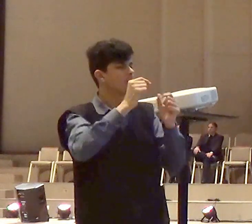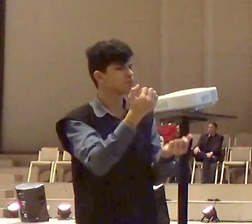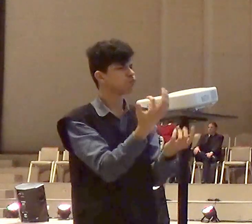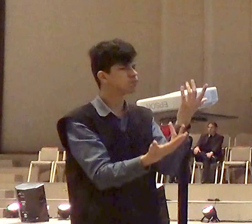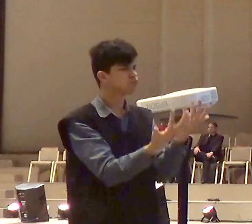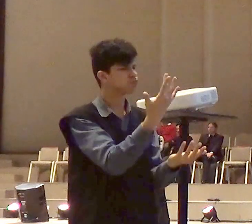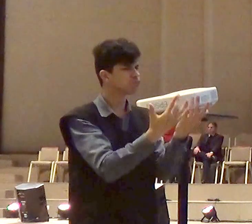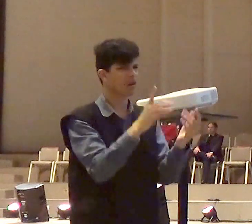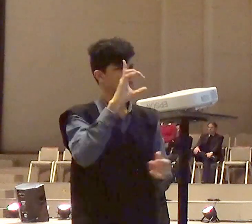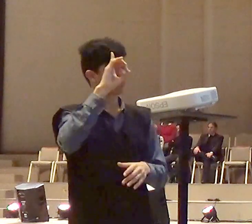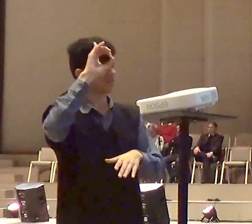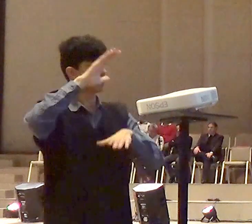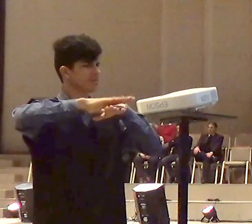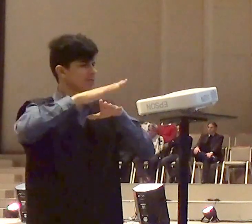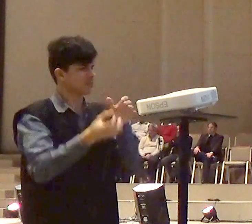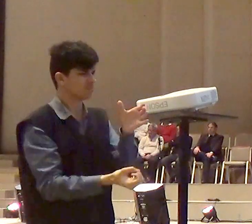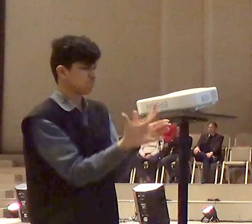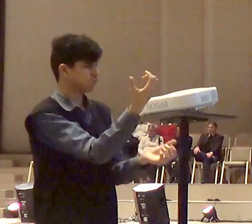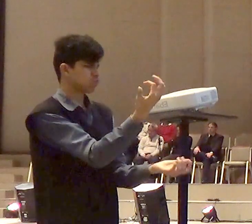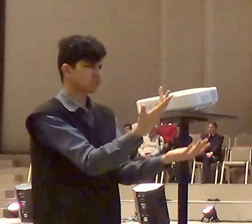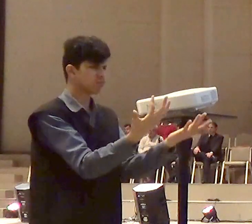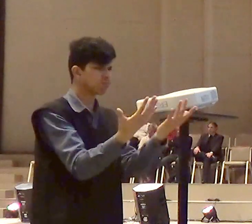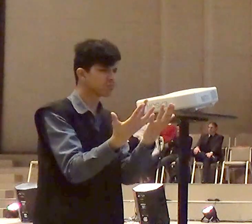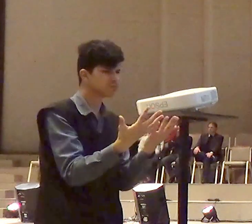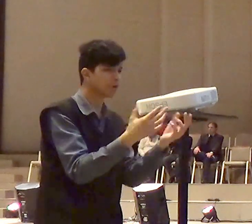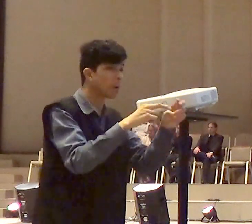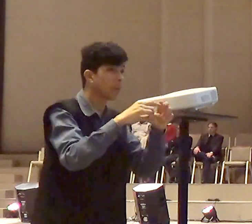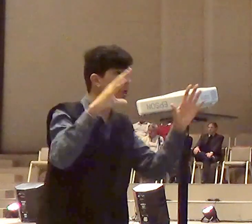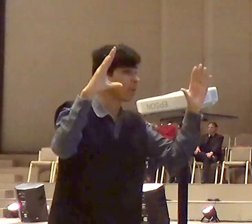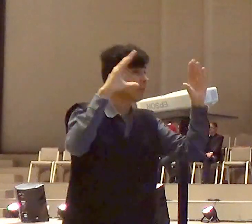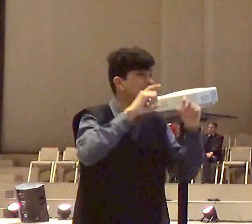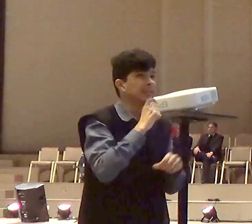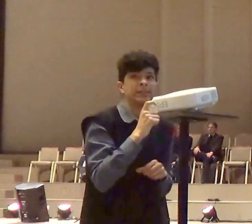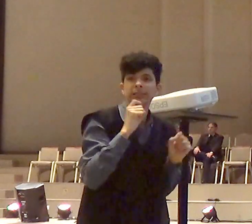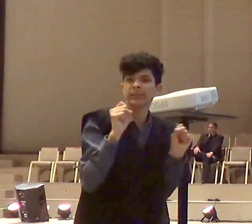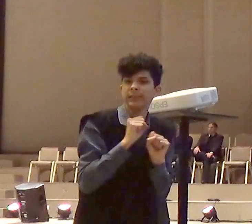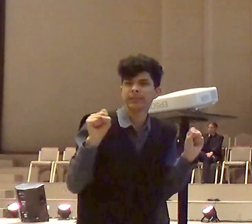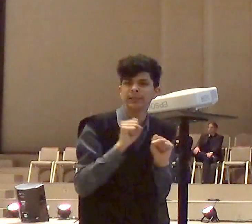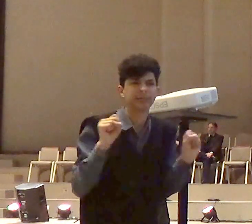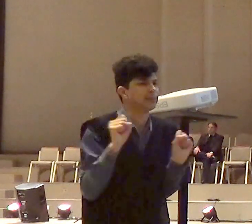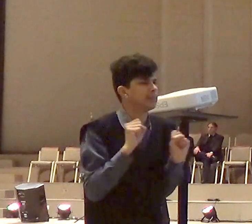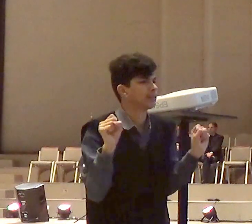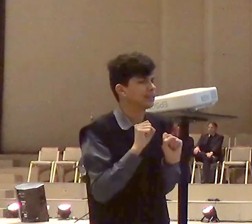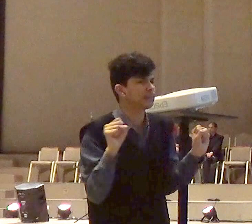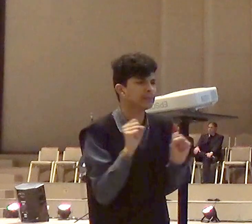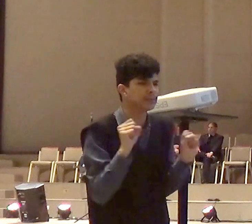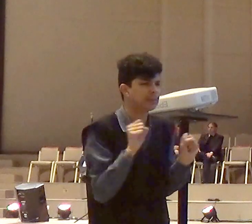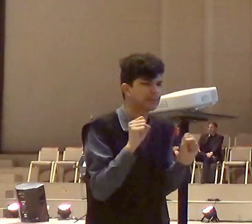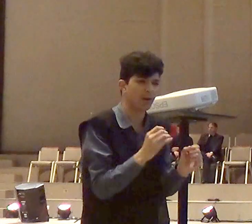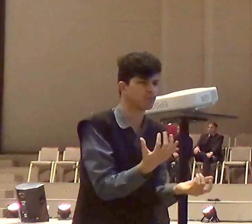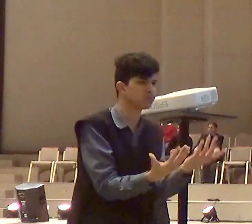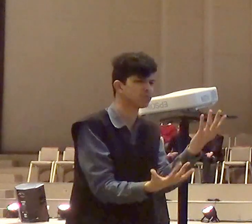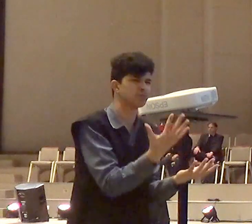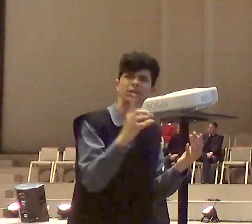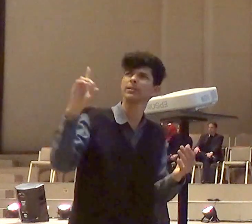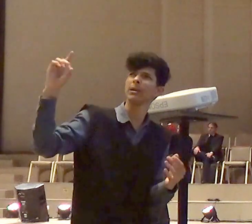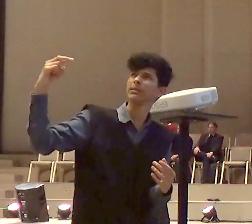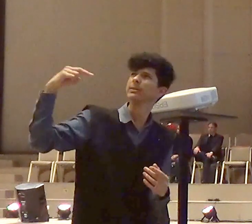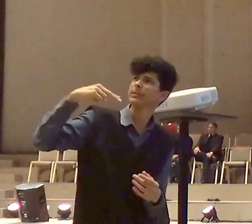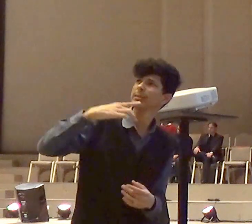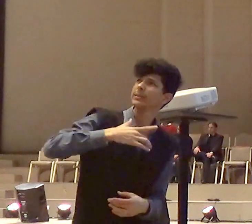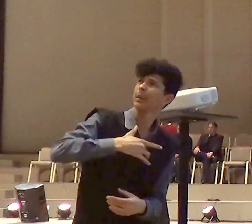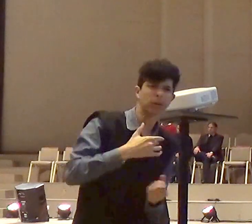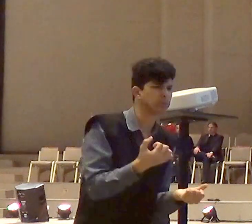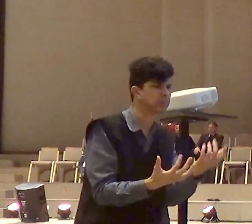naquele lugar e toda manhã debaixo daquela nuvem caiu Maná e todo dia